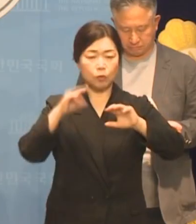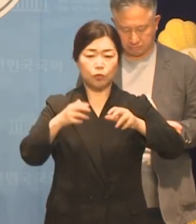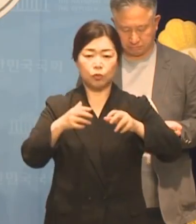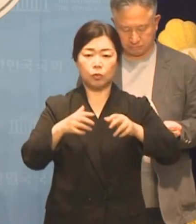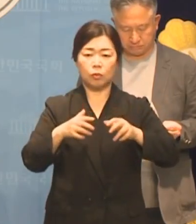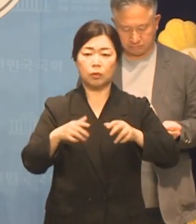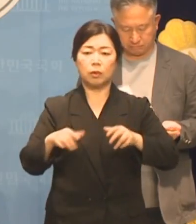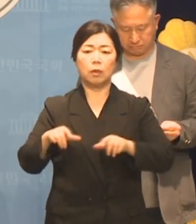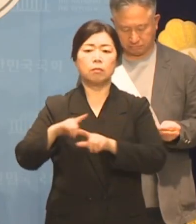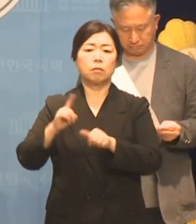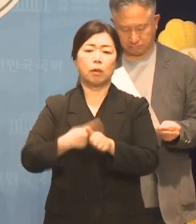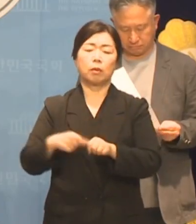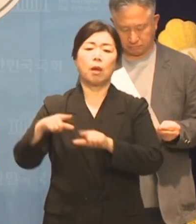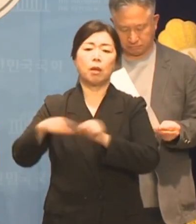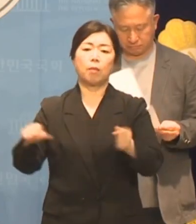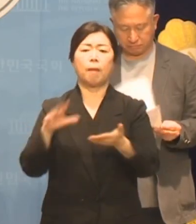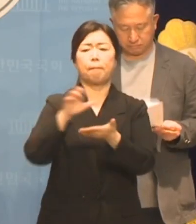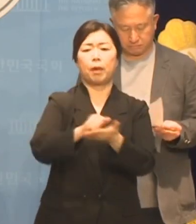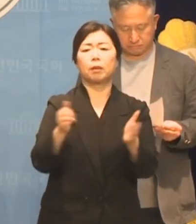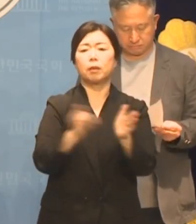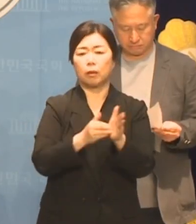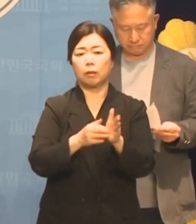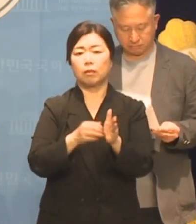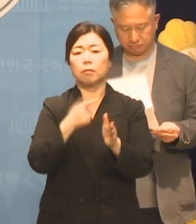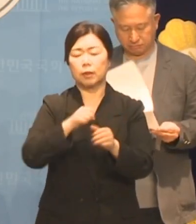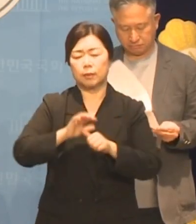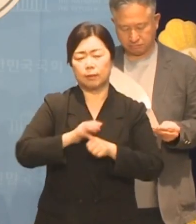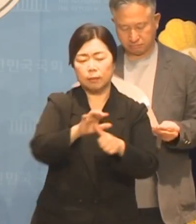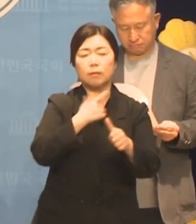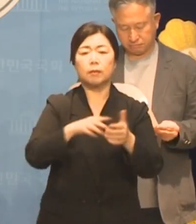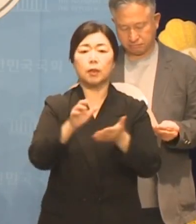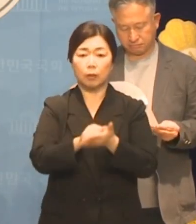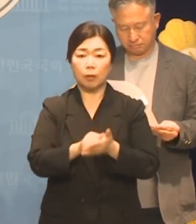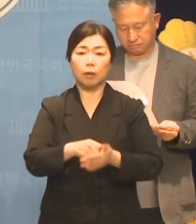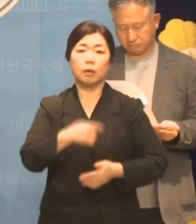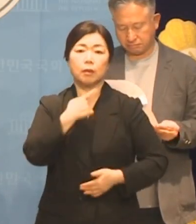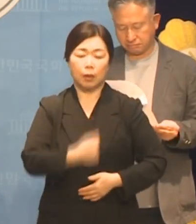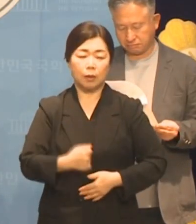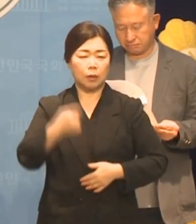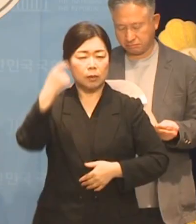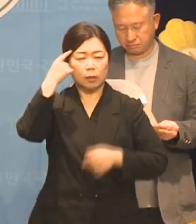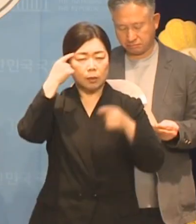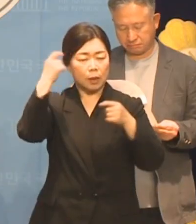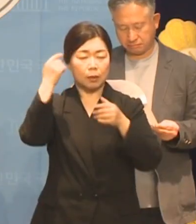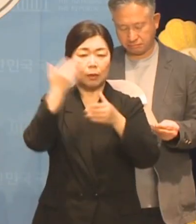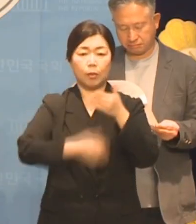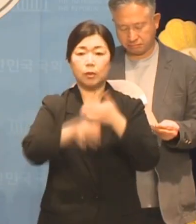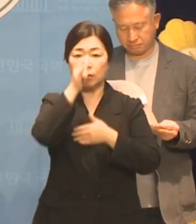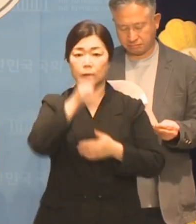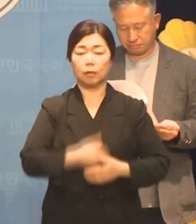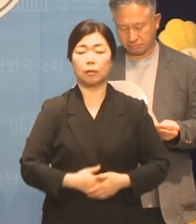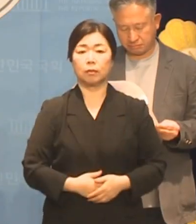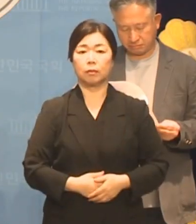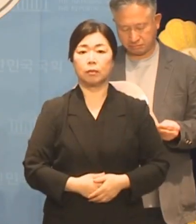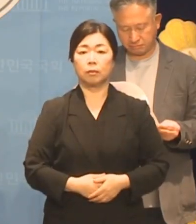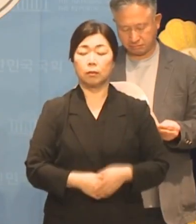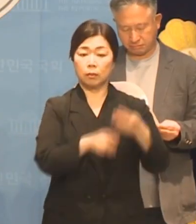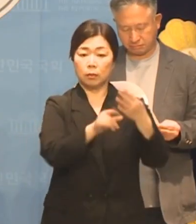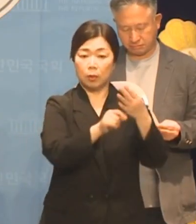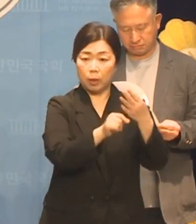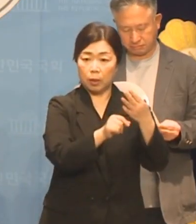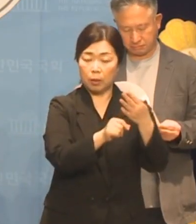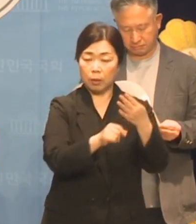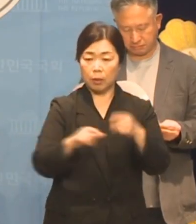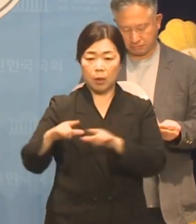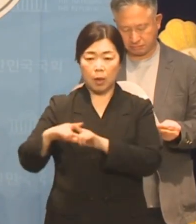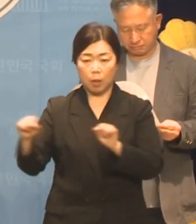짓밟혔던 지난 역사는 우리 모두의 뼈아픈 기억으로 남아있다. 지난 4월 일본